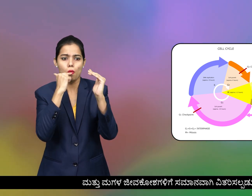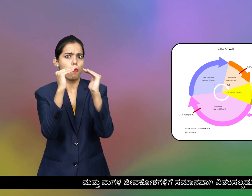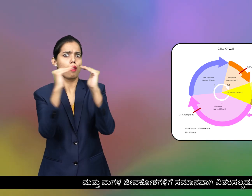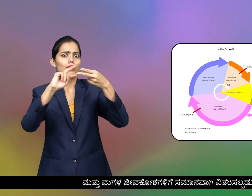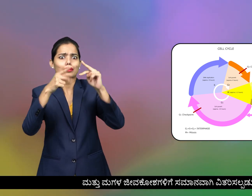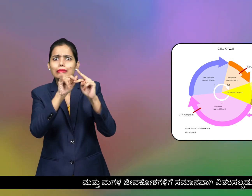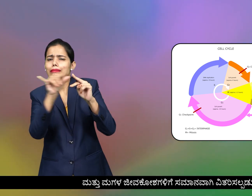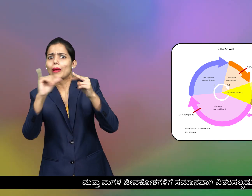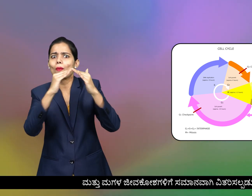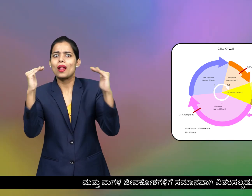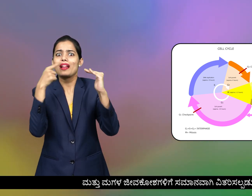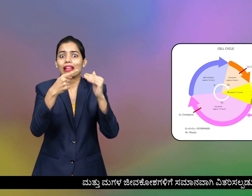ವಿತರಿಸಲ್ಪಡುತ್ತೆ.